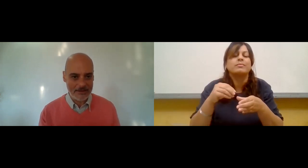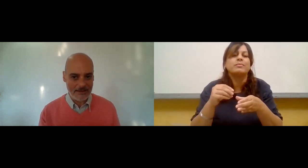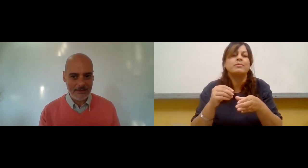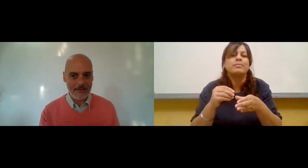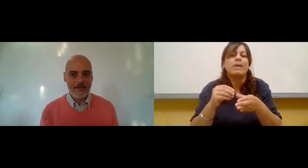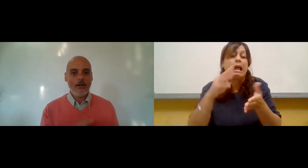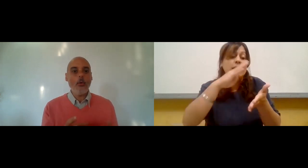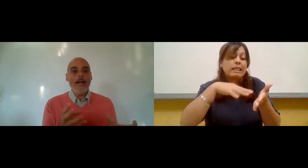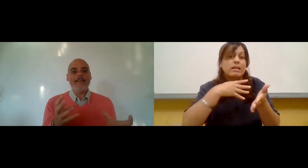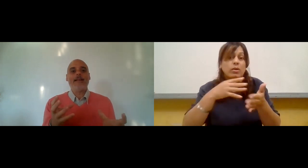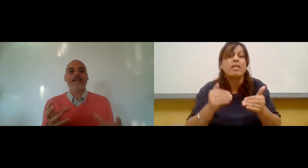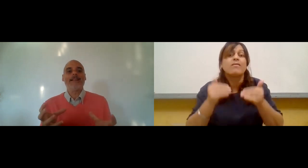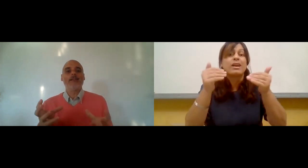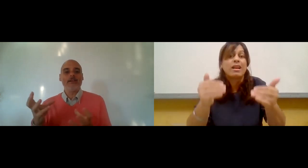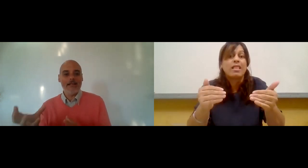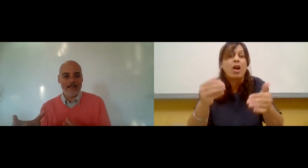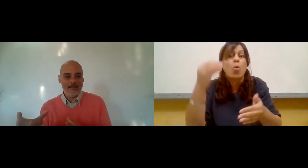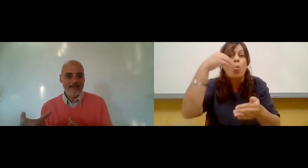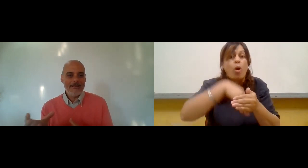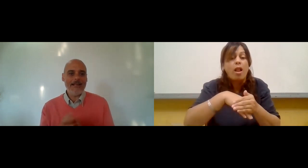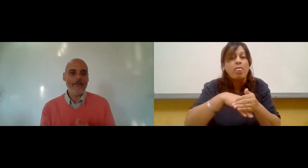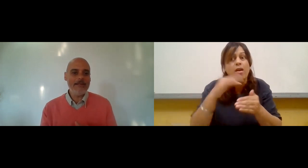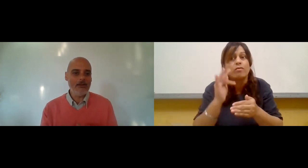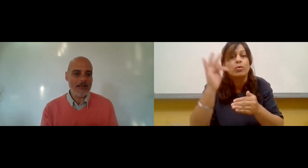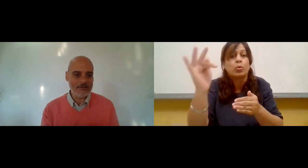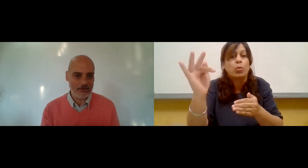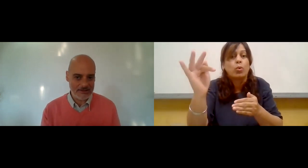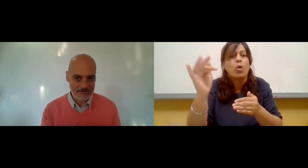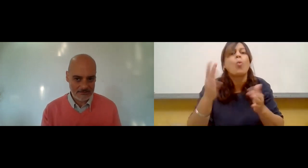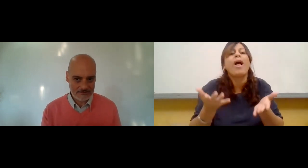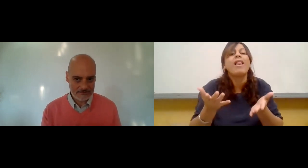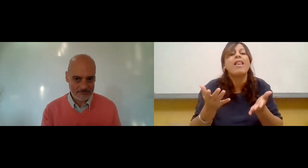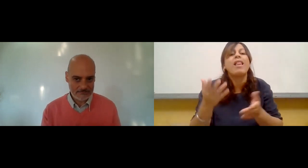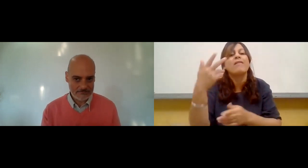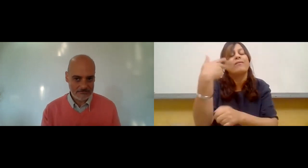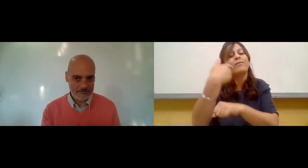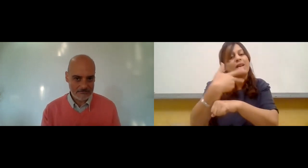textualidad diferida. ¿Cuál es esa otra tecnología? Las videograbaciones.